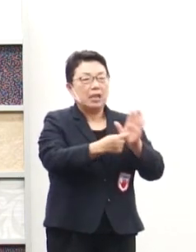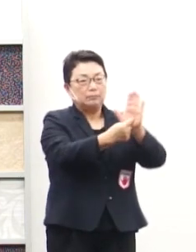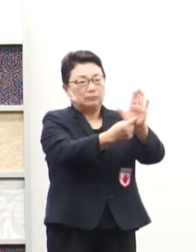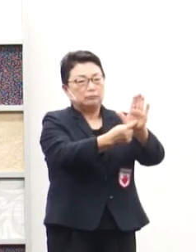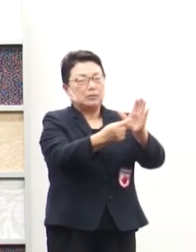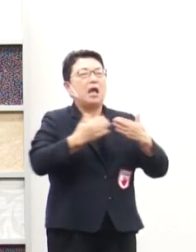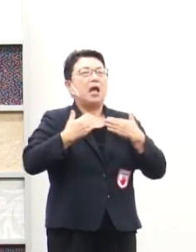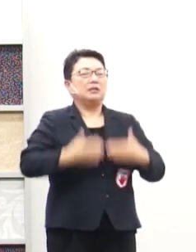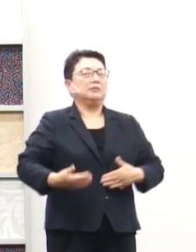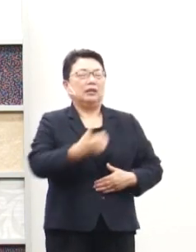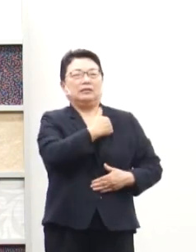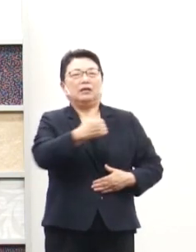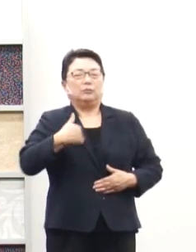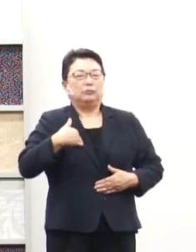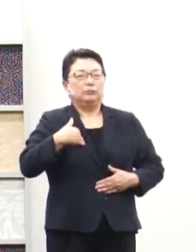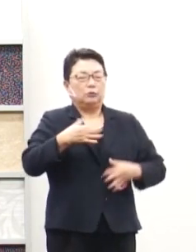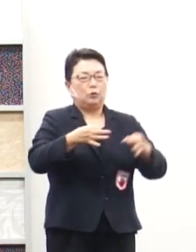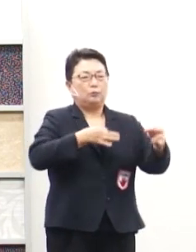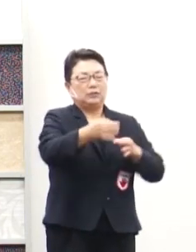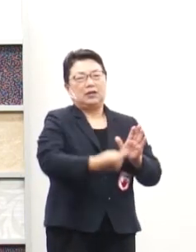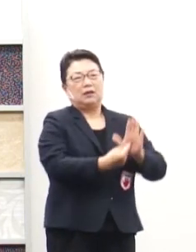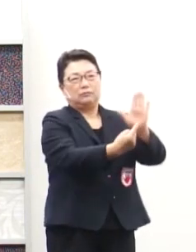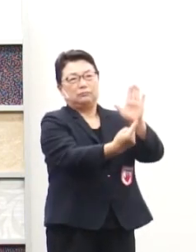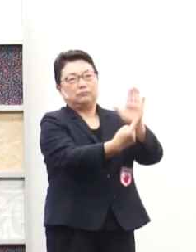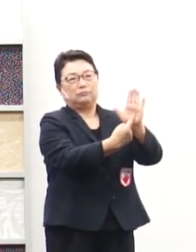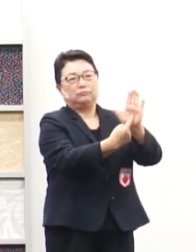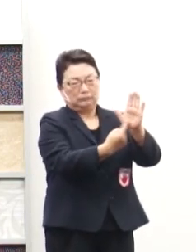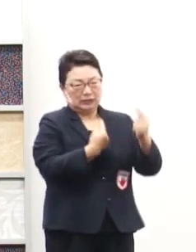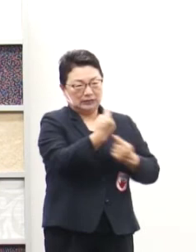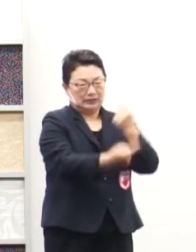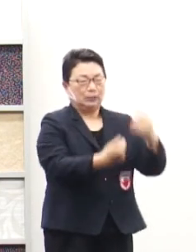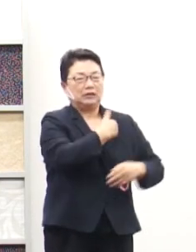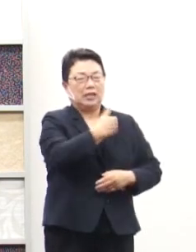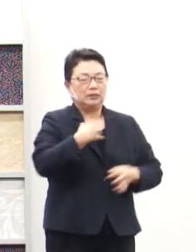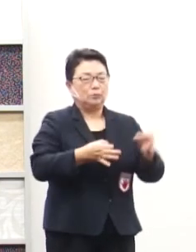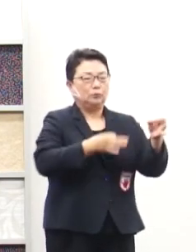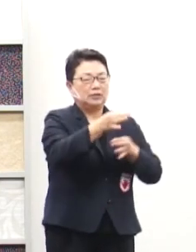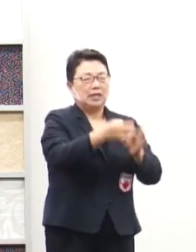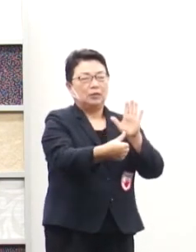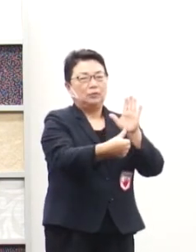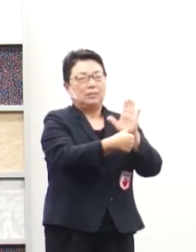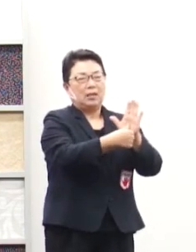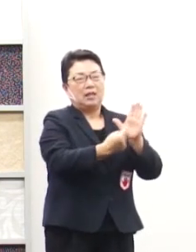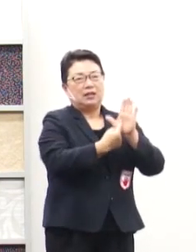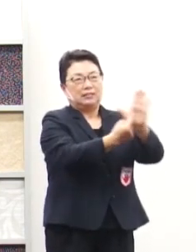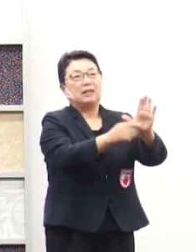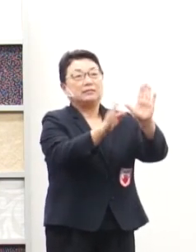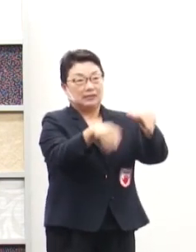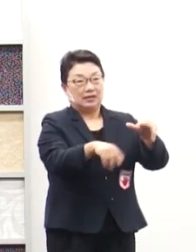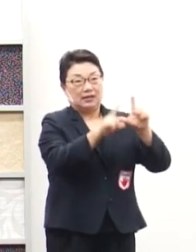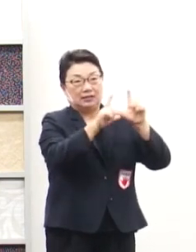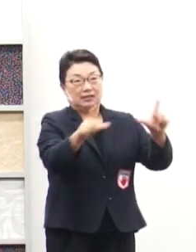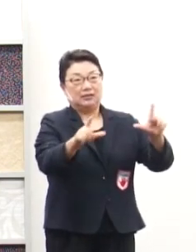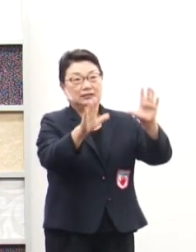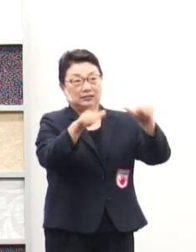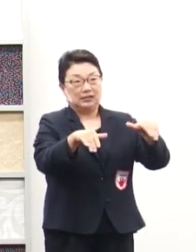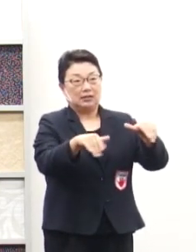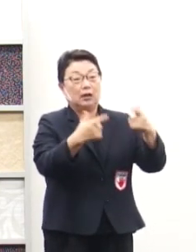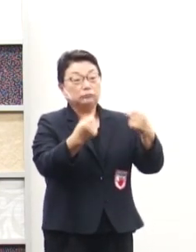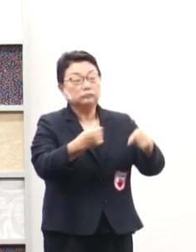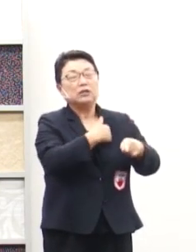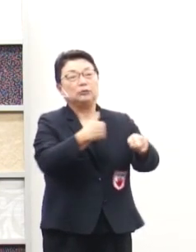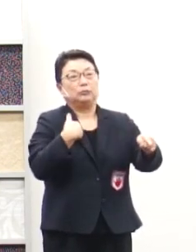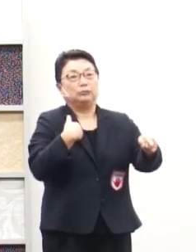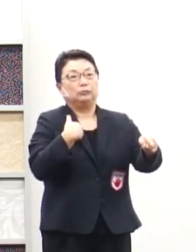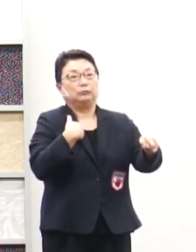、ここどうせ使う、どうせ使うではここを使ってくださいという意味でですね、その感染防止対策をやったところはちゃ